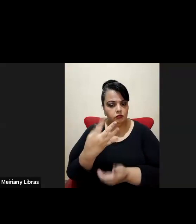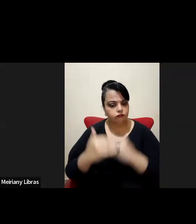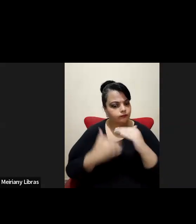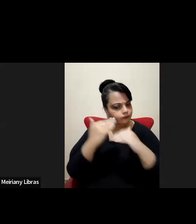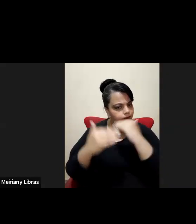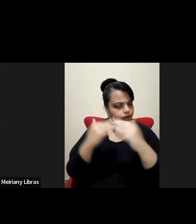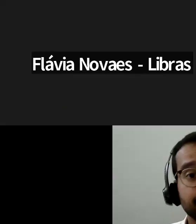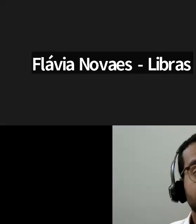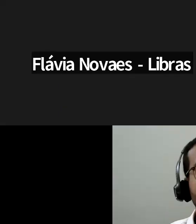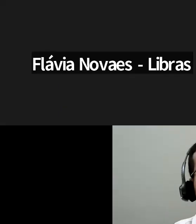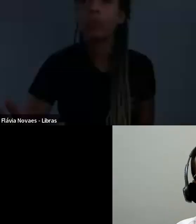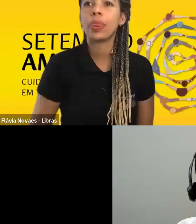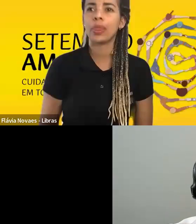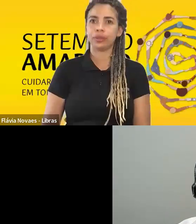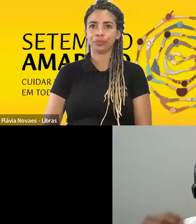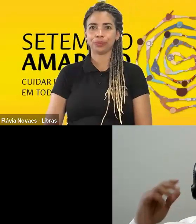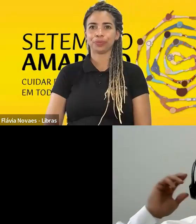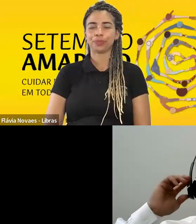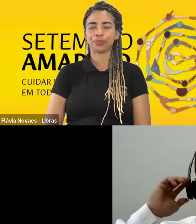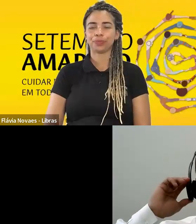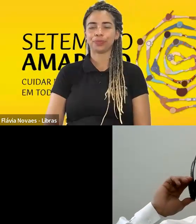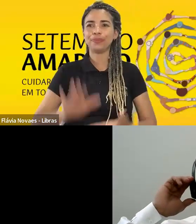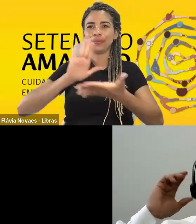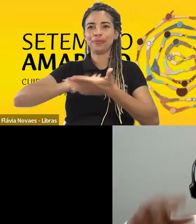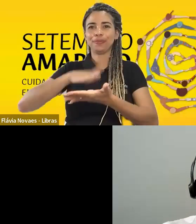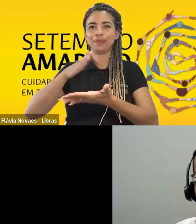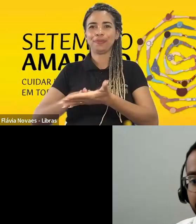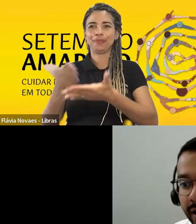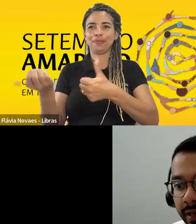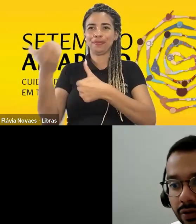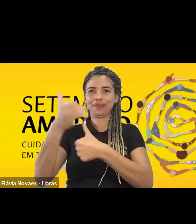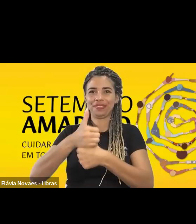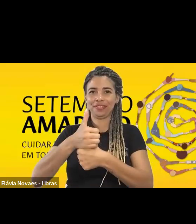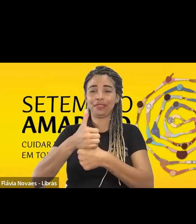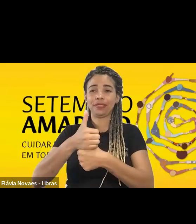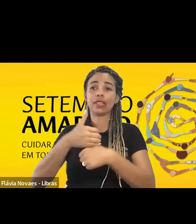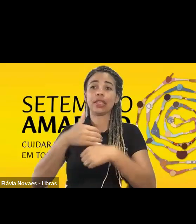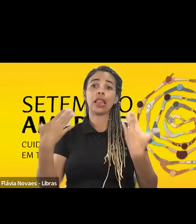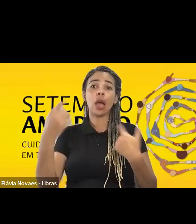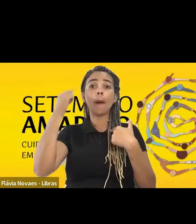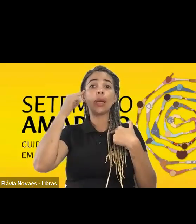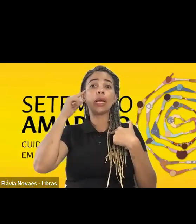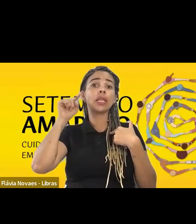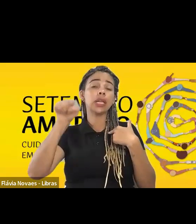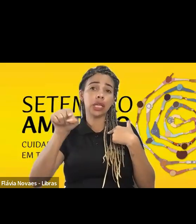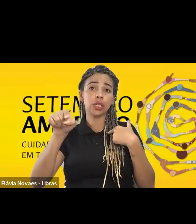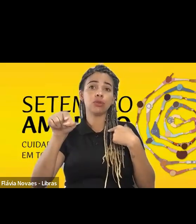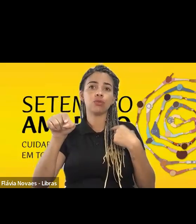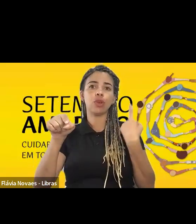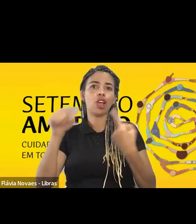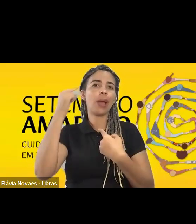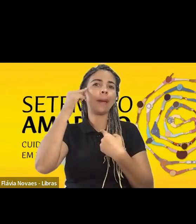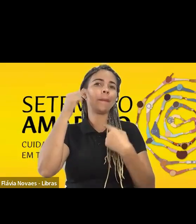isso também chama atenção. E aí, enfim, pensando nesse desenvolvimento, né, da adolescência, a gente vai